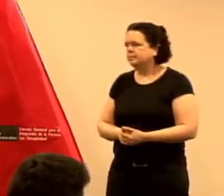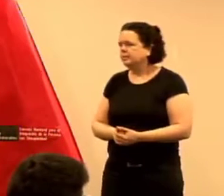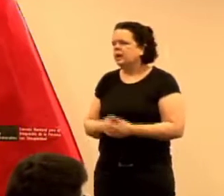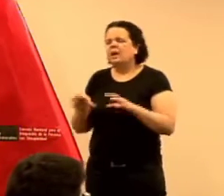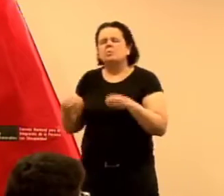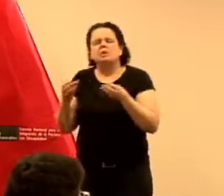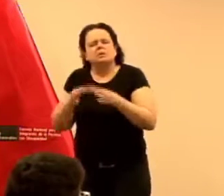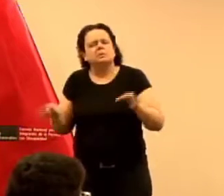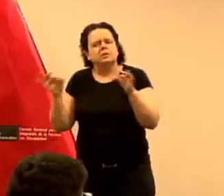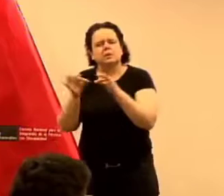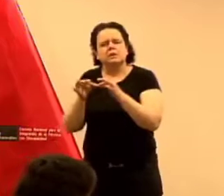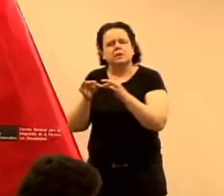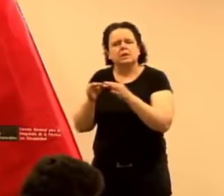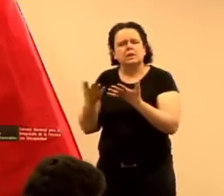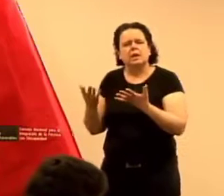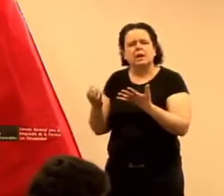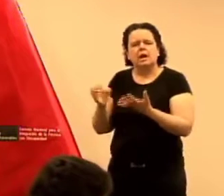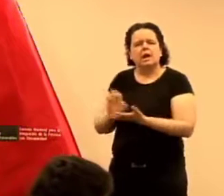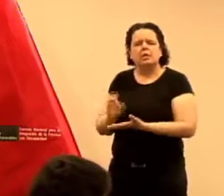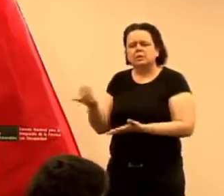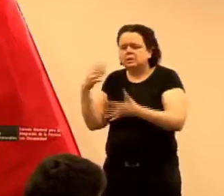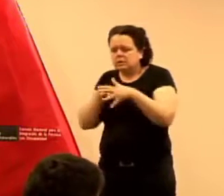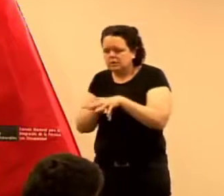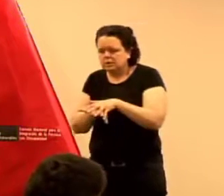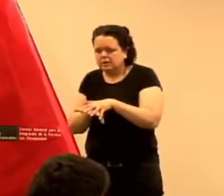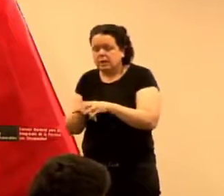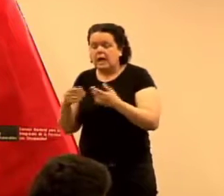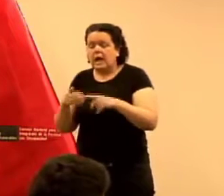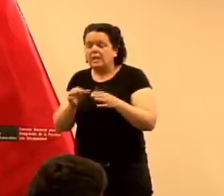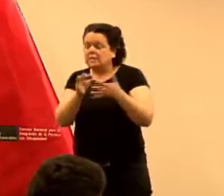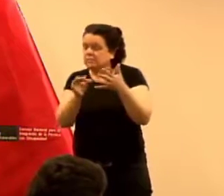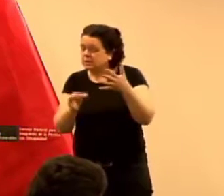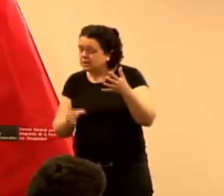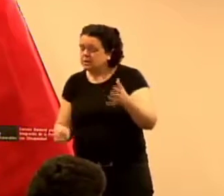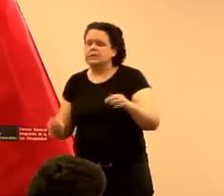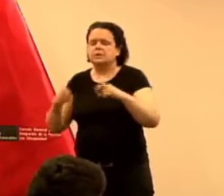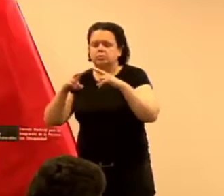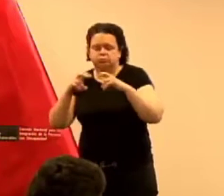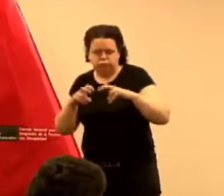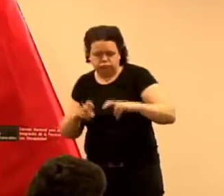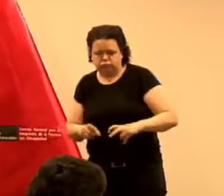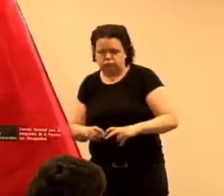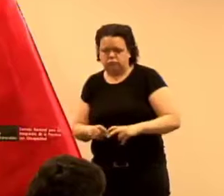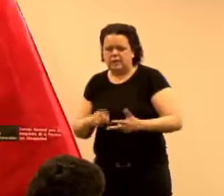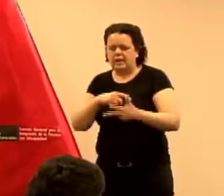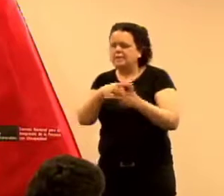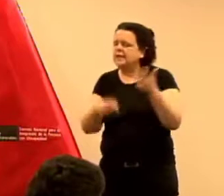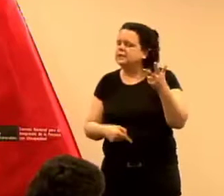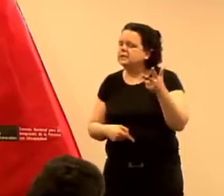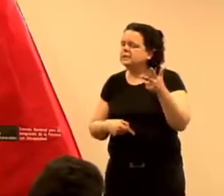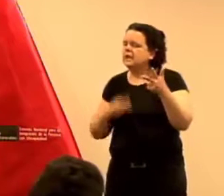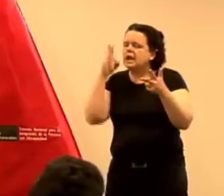¿Por qué es importante entonces la educación inclusiva? Hay diferentes estudios sobre el tema y hay 3 justificaciones que a mí siempre me